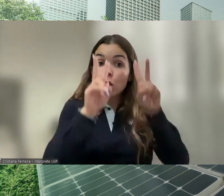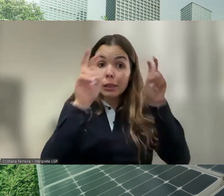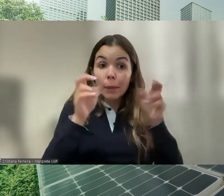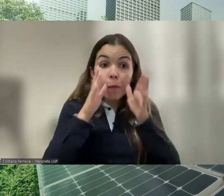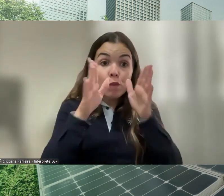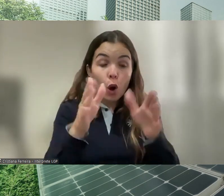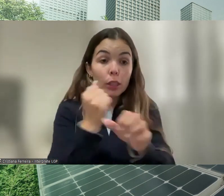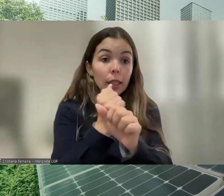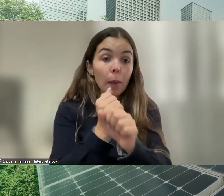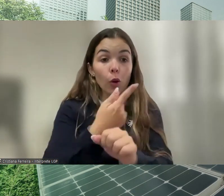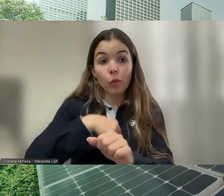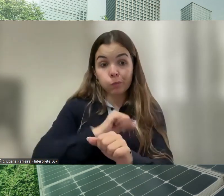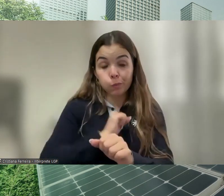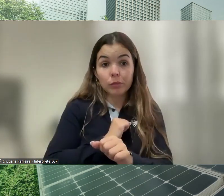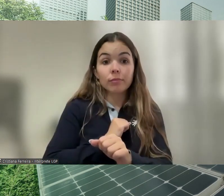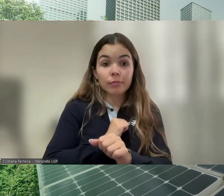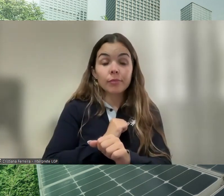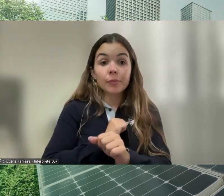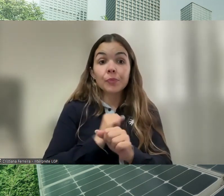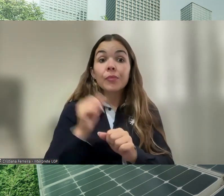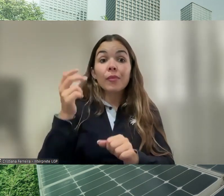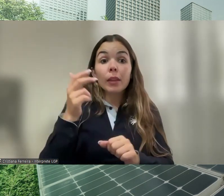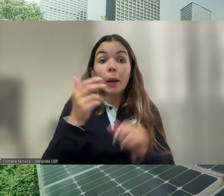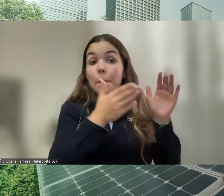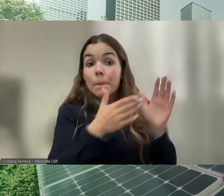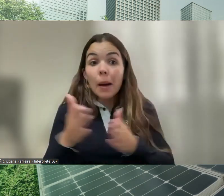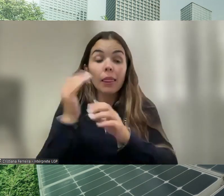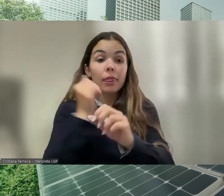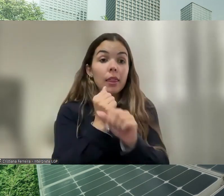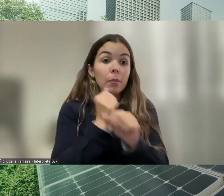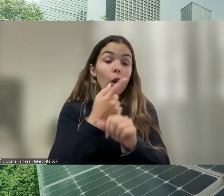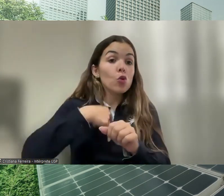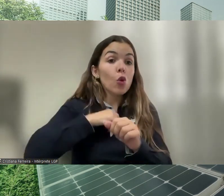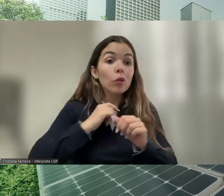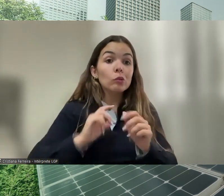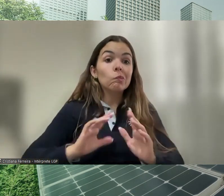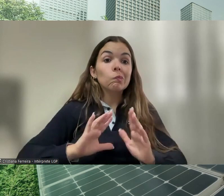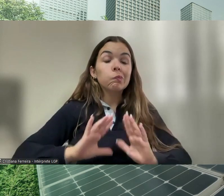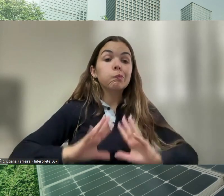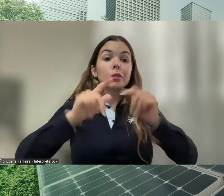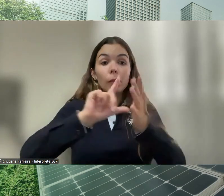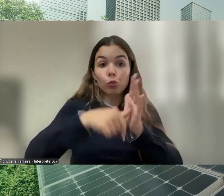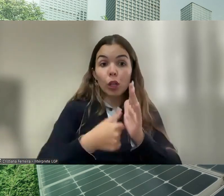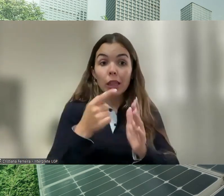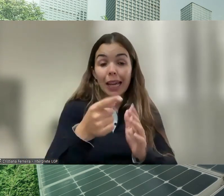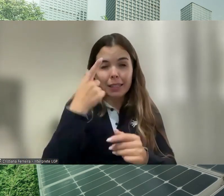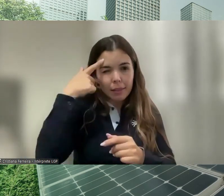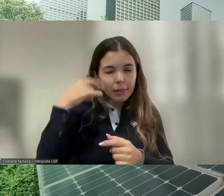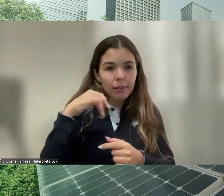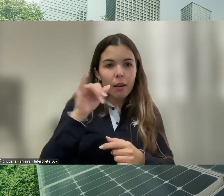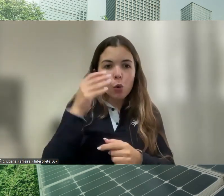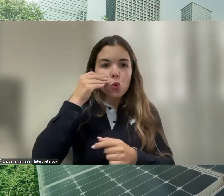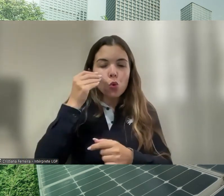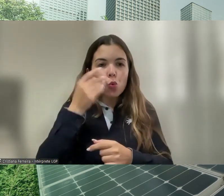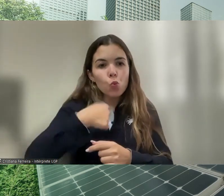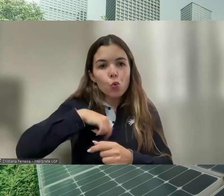nosso trabalho e parte do trabalho que estamos a desenvolver neste projeto e noutros é esta ideia de como é que